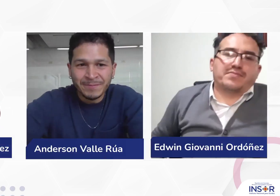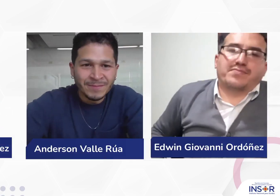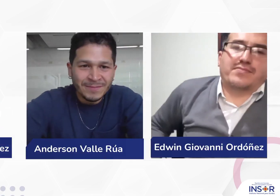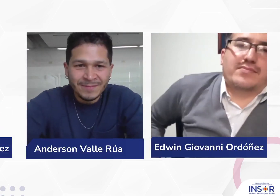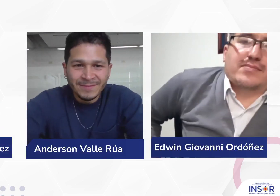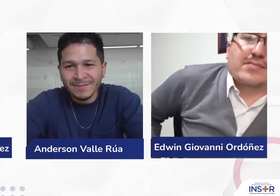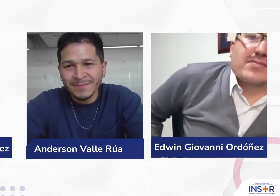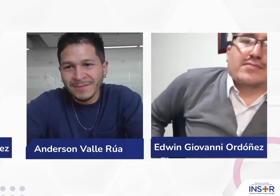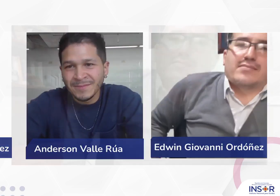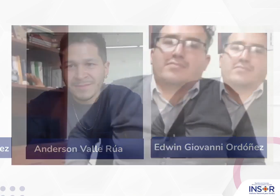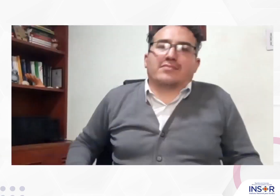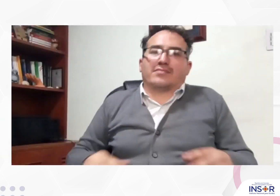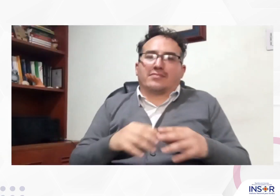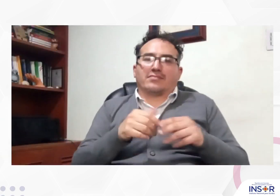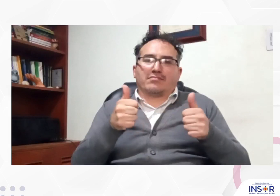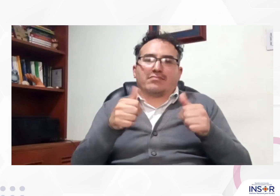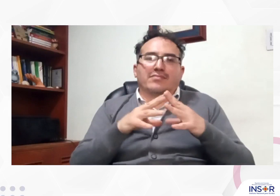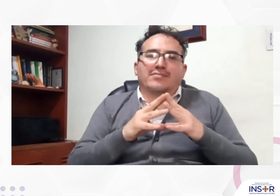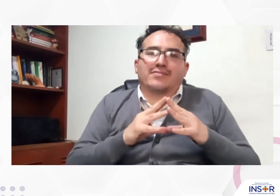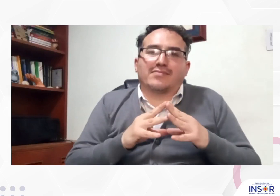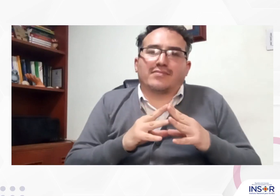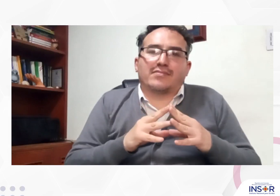Edwin, ¿quisieras agregar algo?